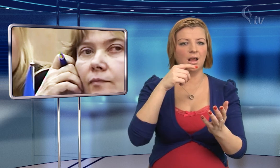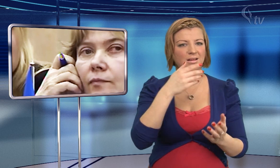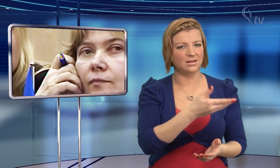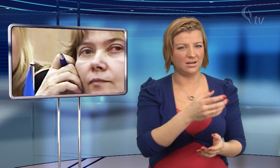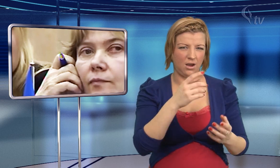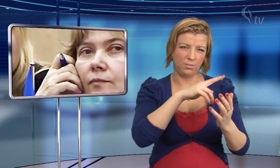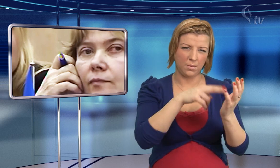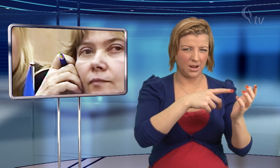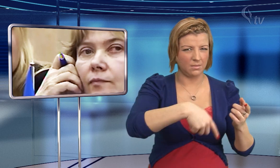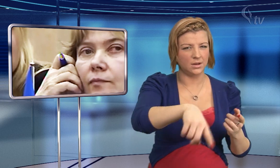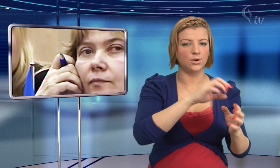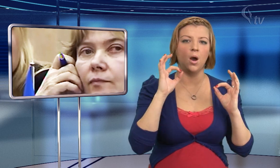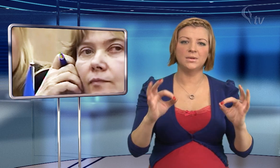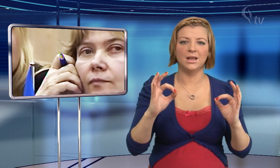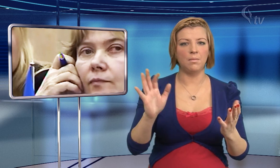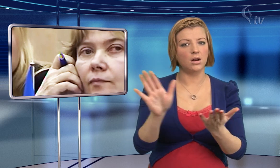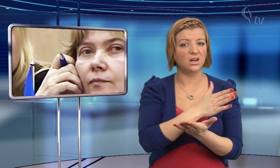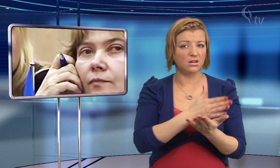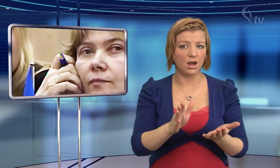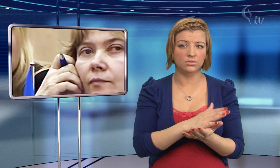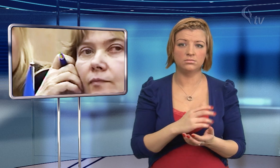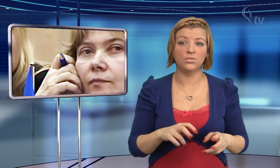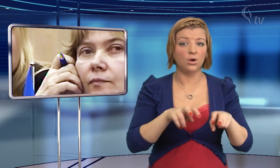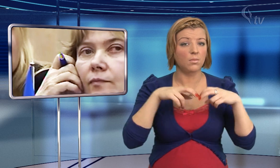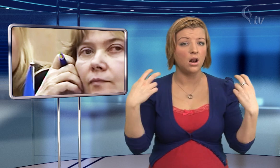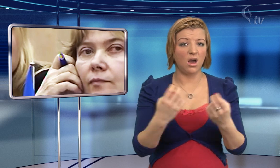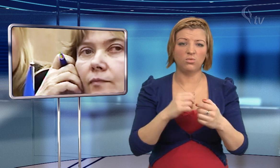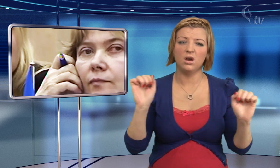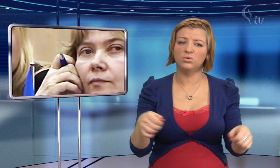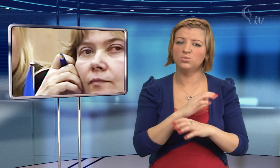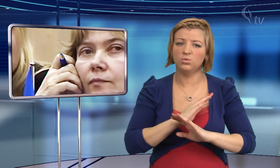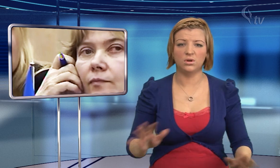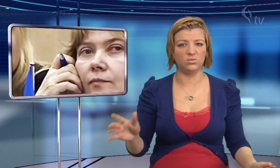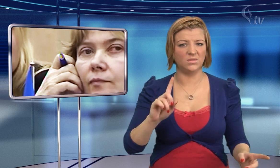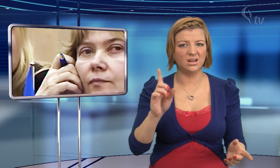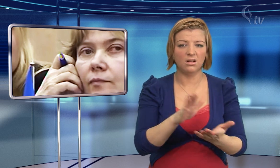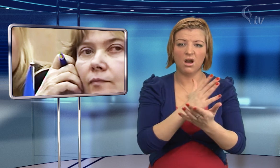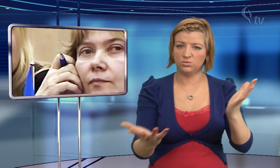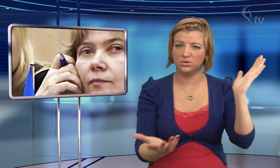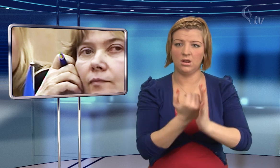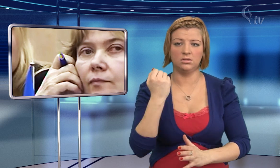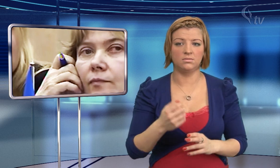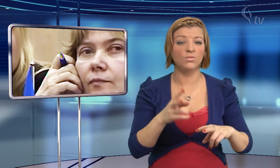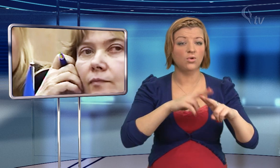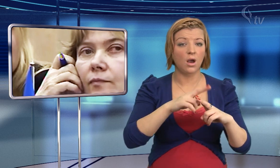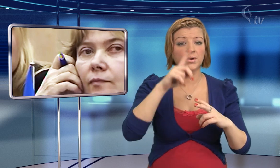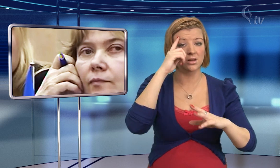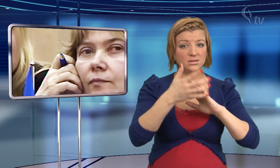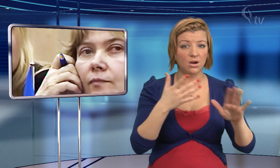leida optimaalseid lahendusi. Ümarlauas mingeid lahendusi siiski leida ei suudetud. Kohapeal